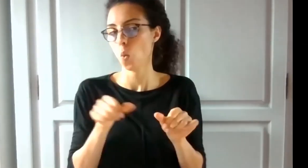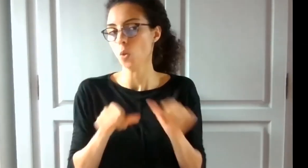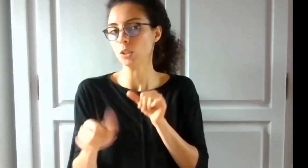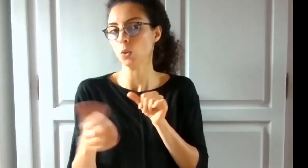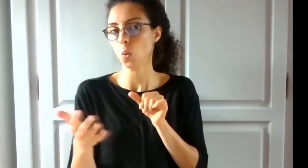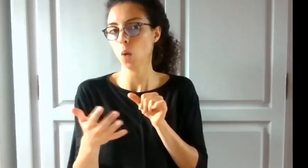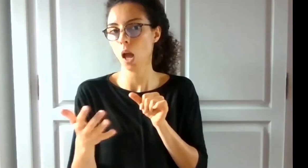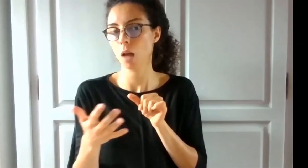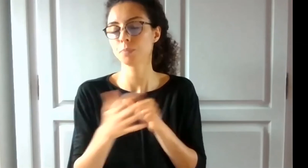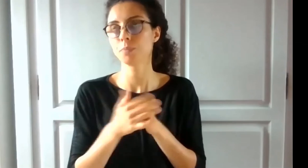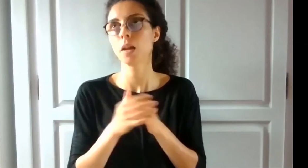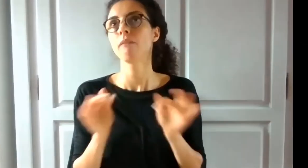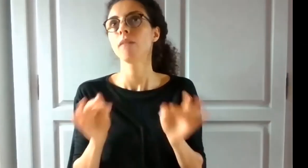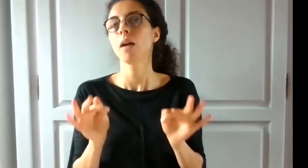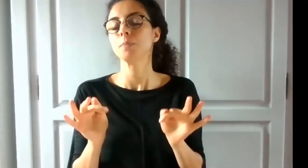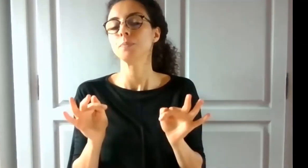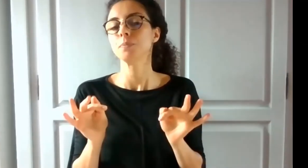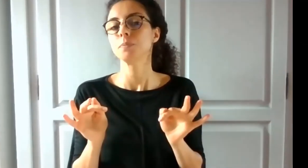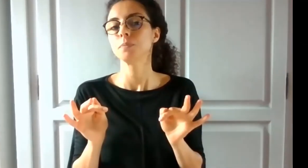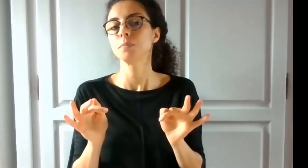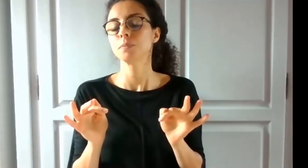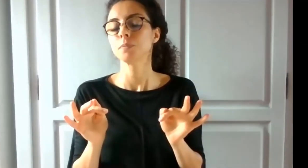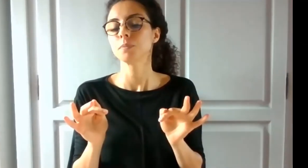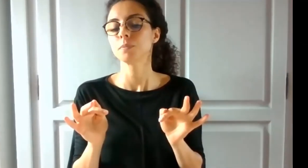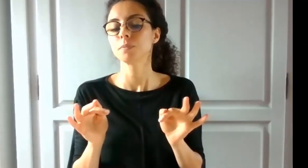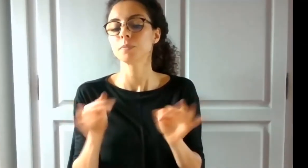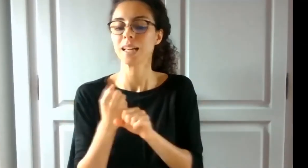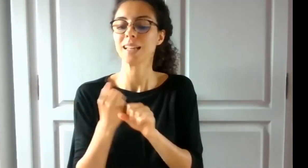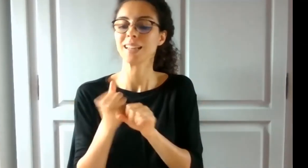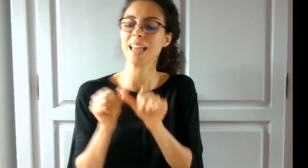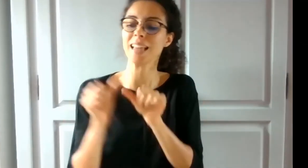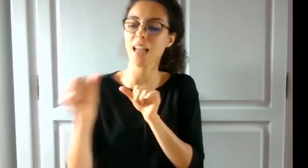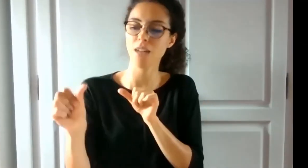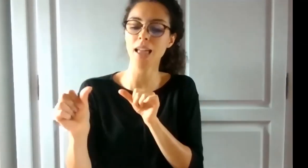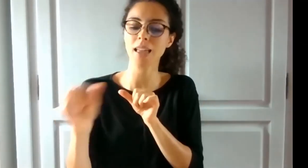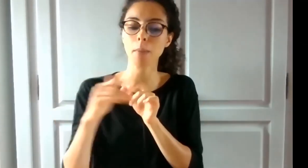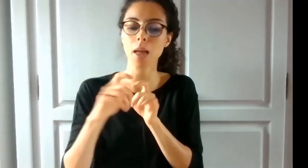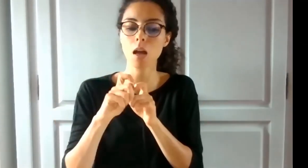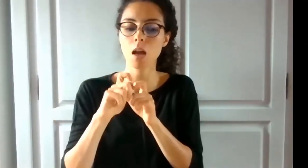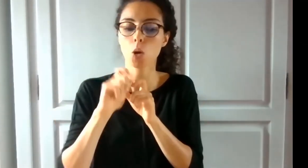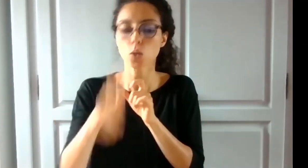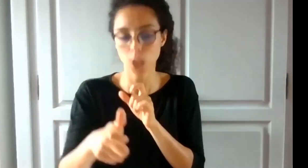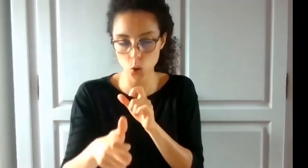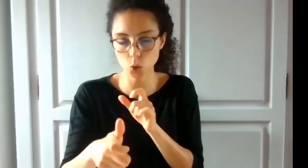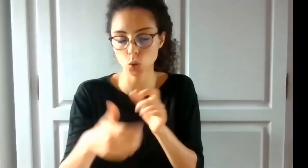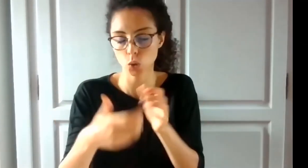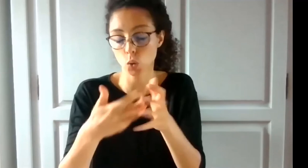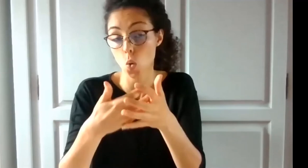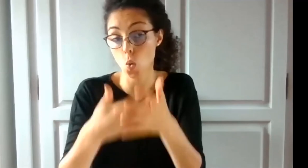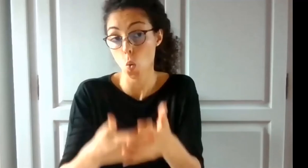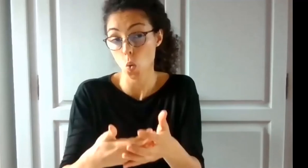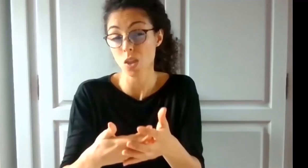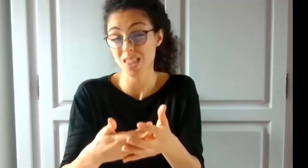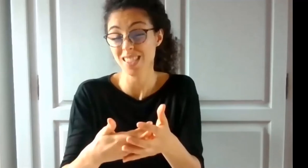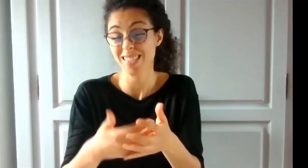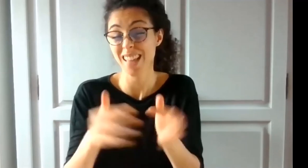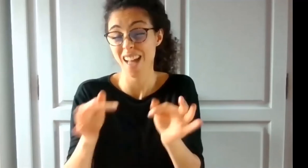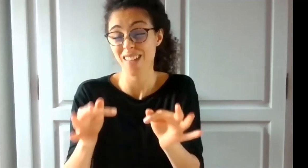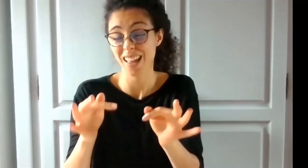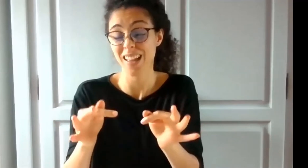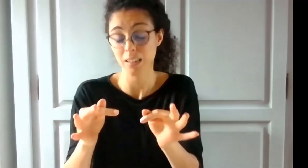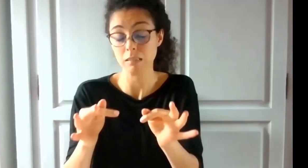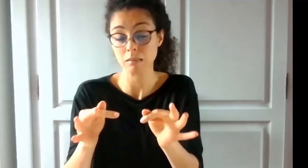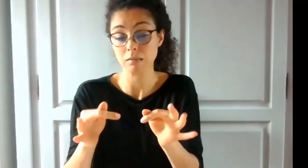des conséquences assez lourdes pour la crise, sur la question de l'emploi pour les personnes qui aujourd'hui ne sont pas en